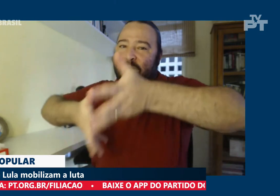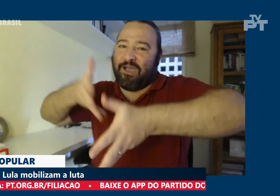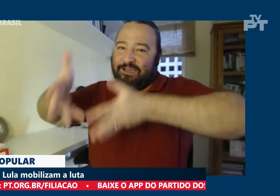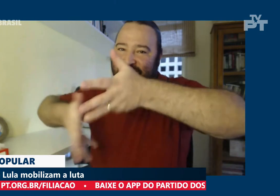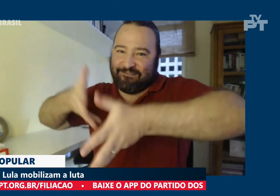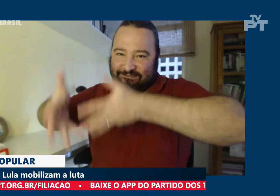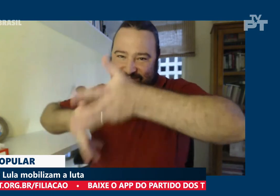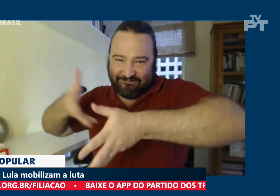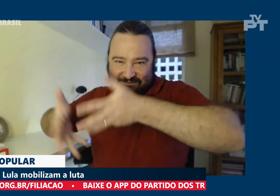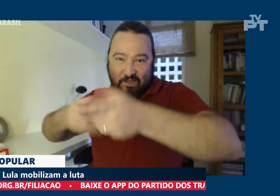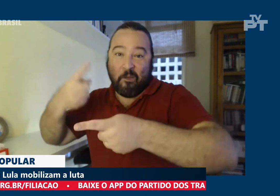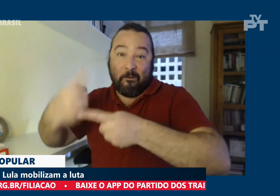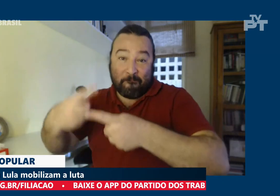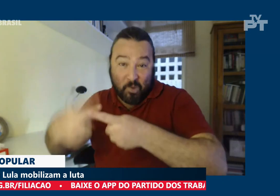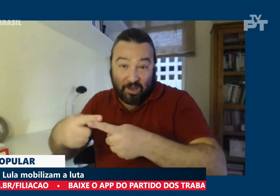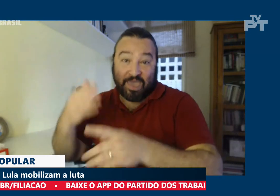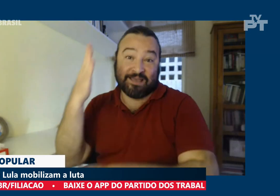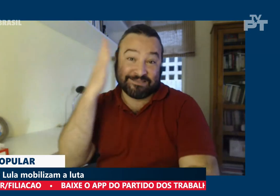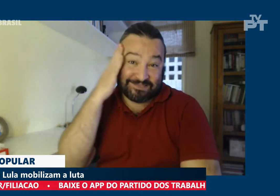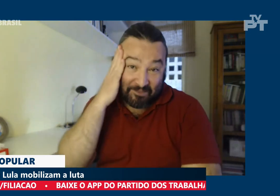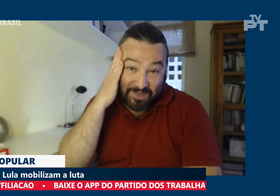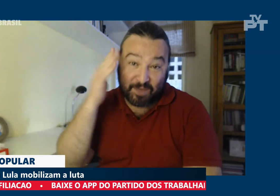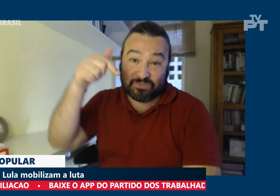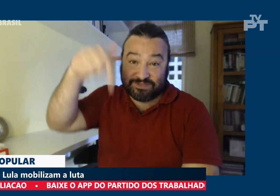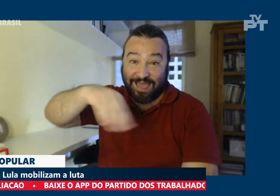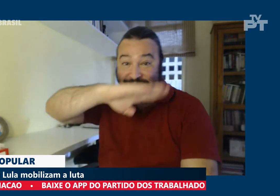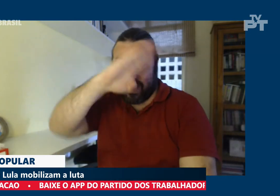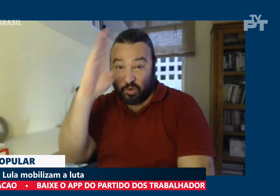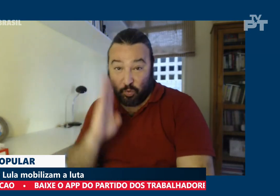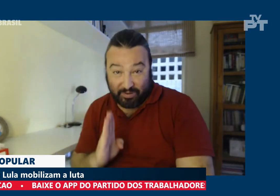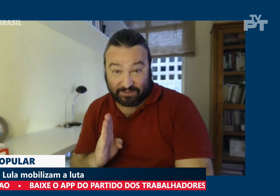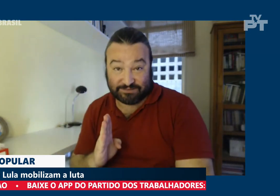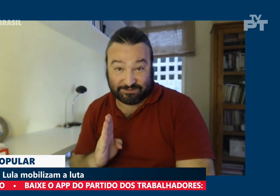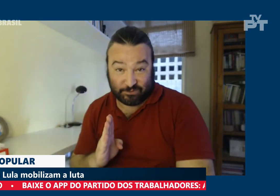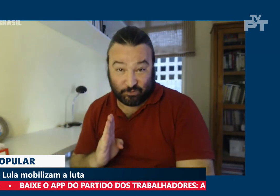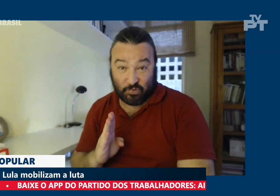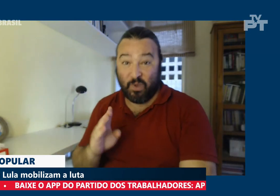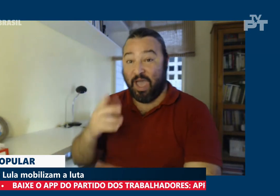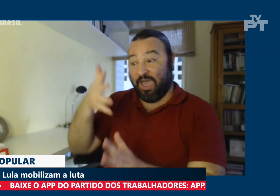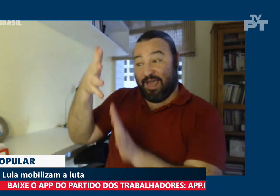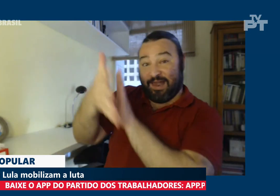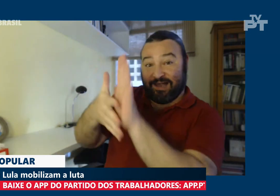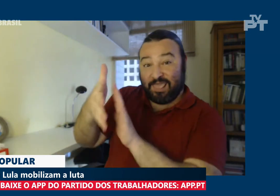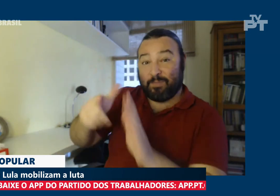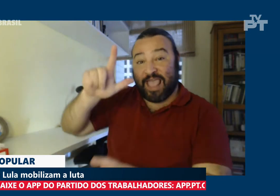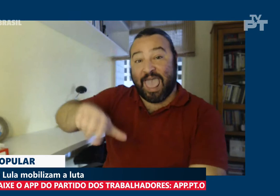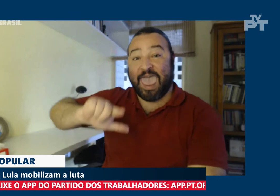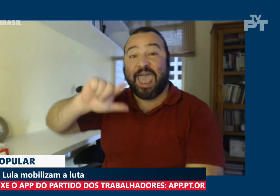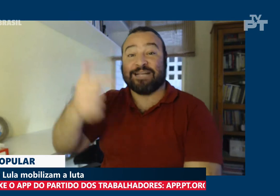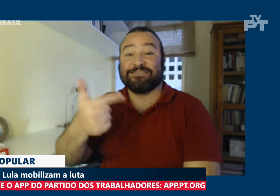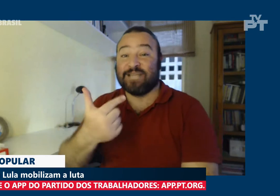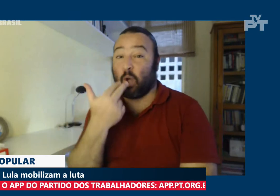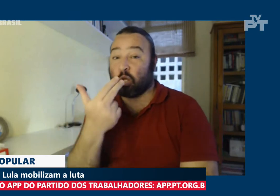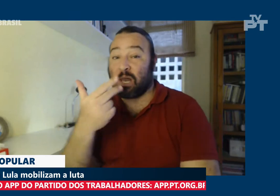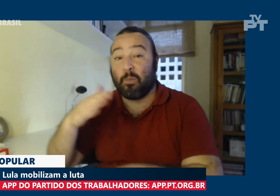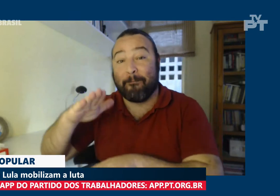surda, isso, a língua de sinais seja o foco. Né? Nós sabemos que aqui no Brasil,